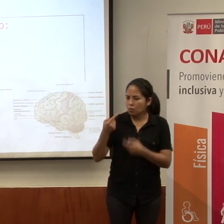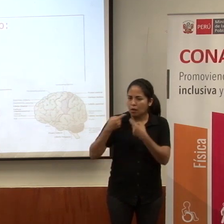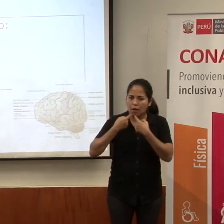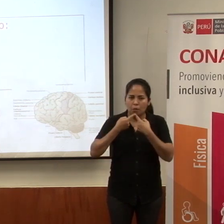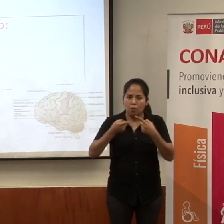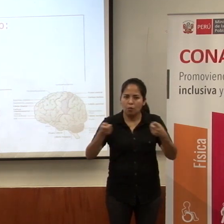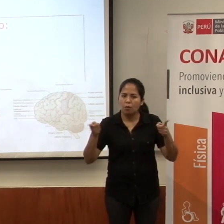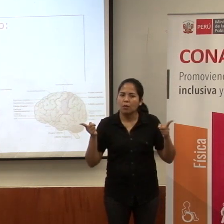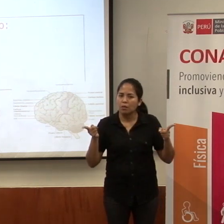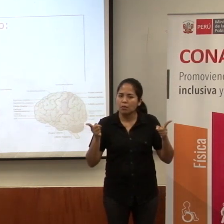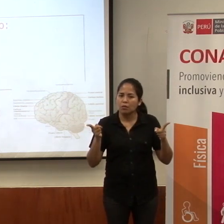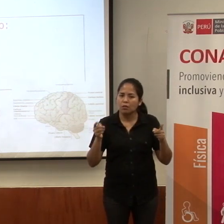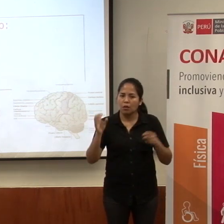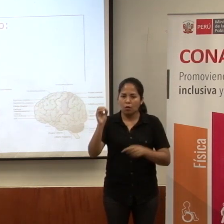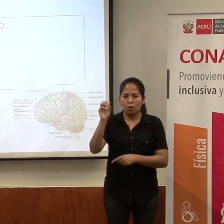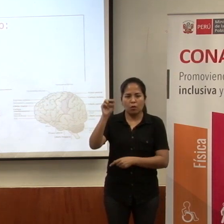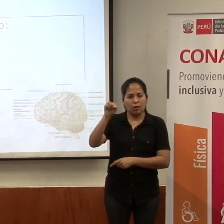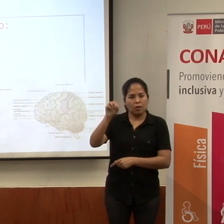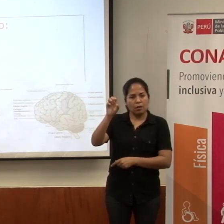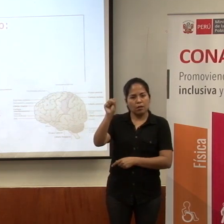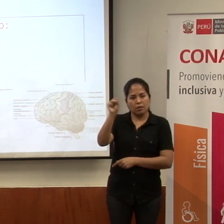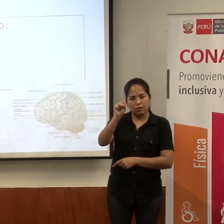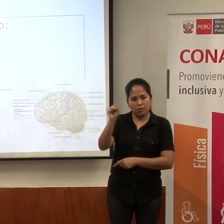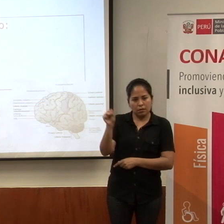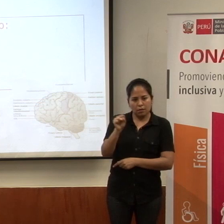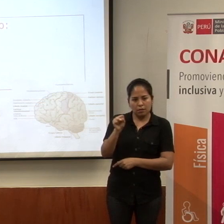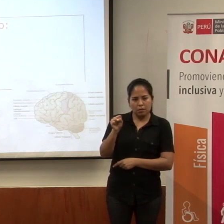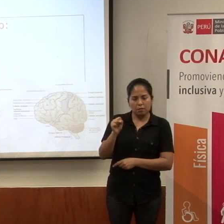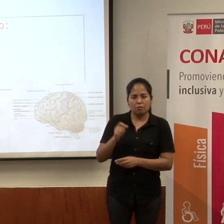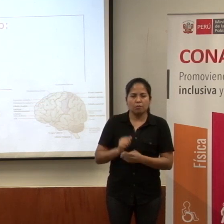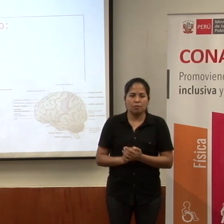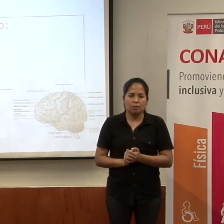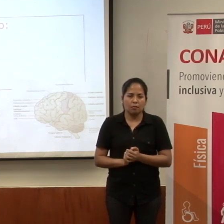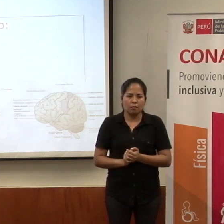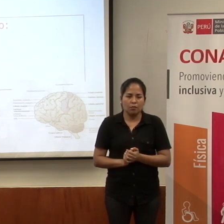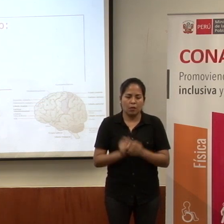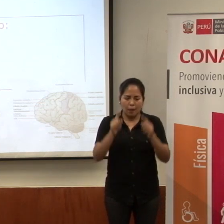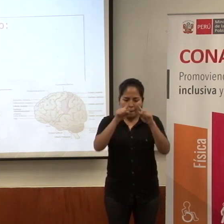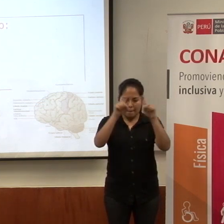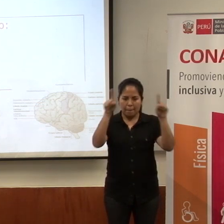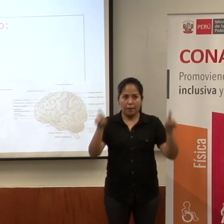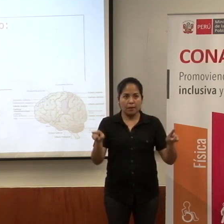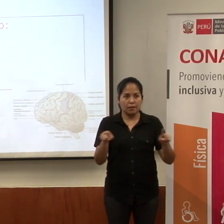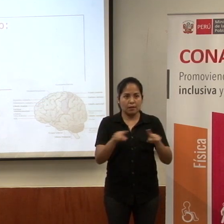sobre el tema de las pantallas, el uso de pantallas tipo para los niños, ¿no?